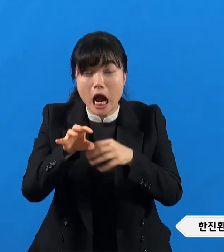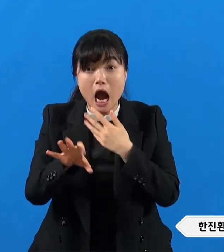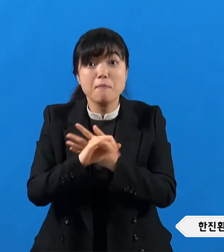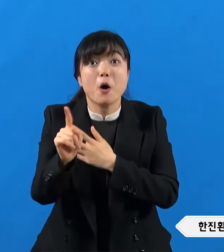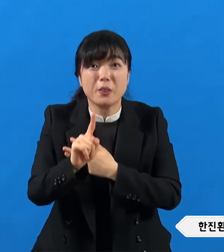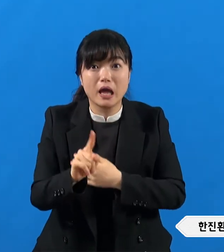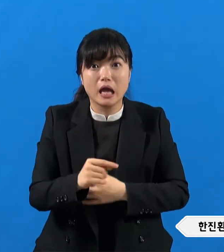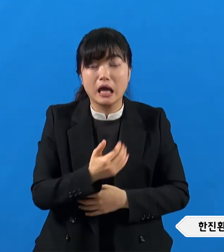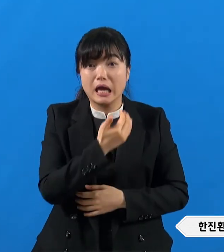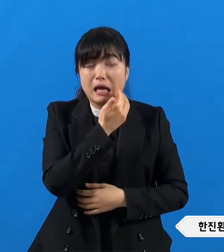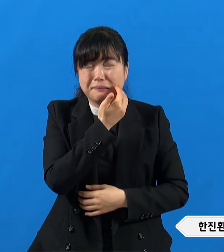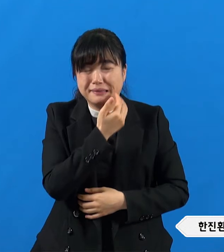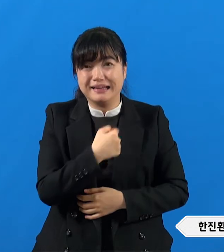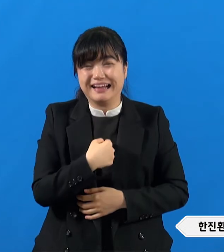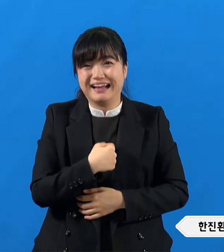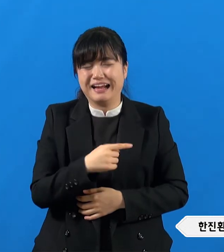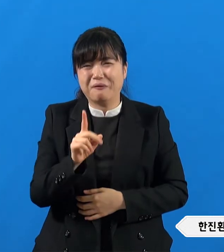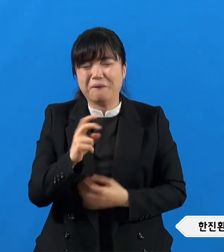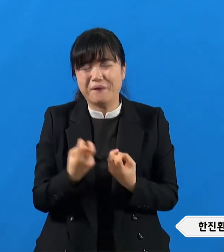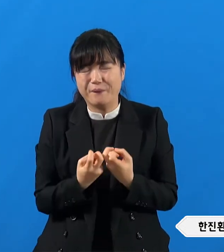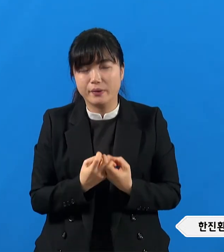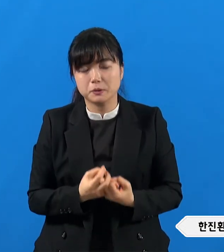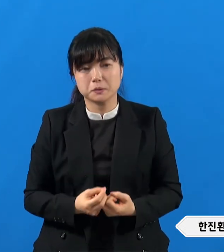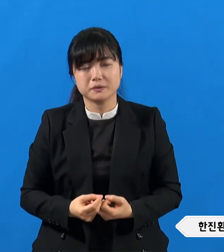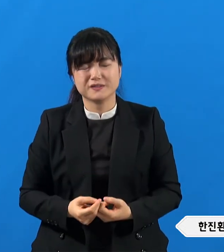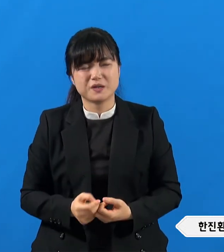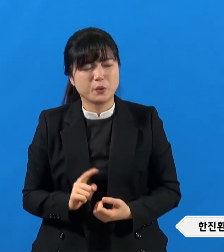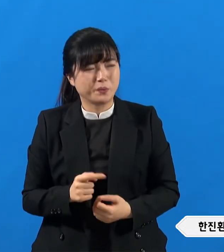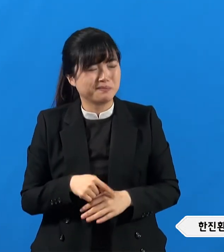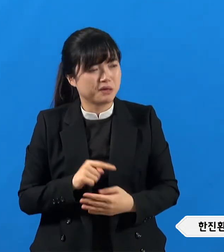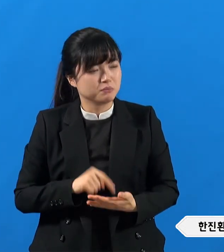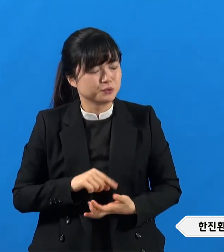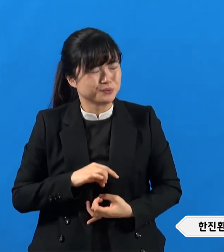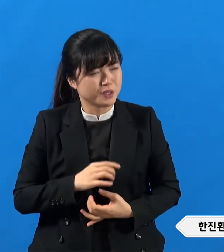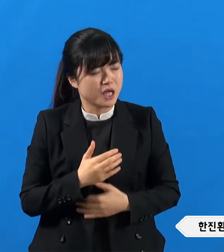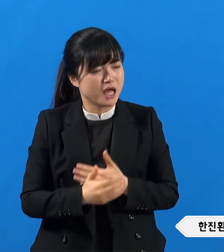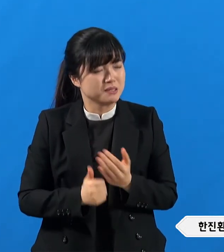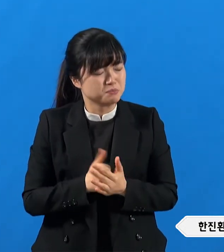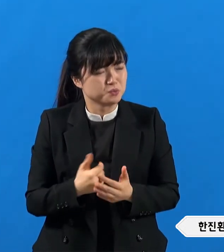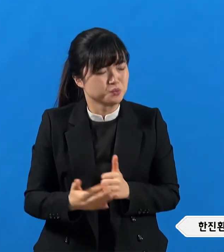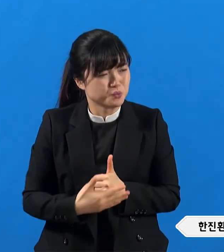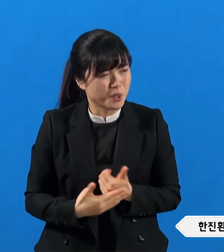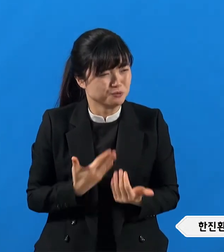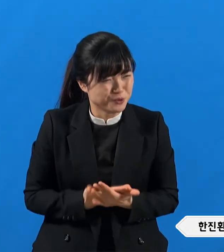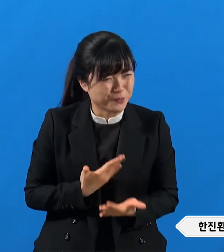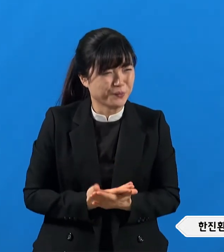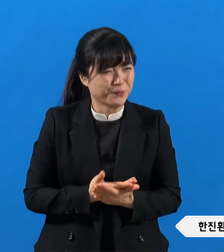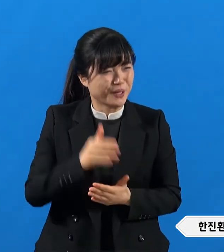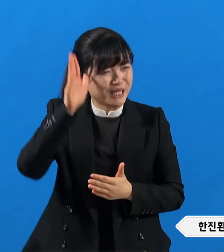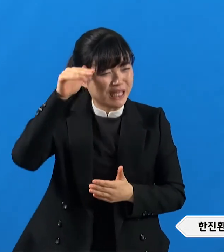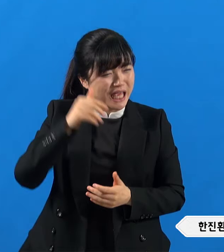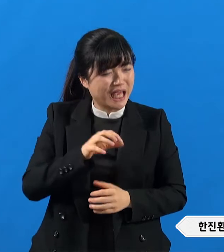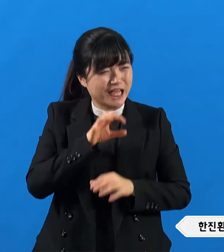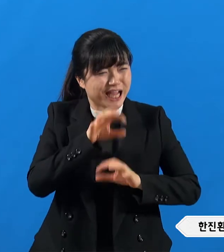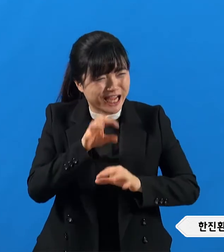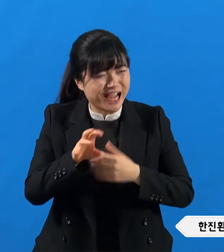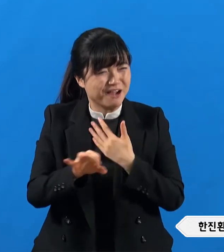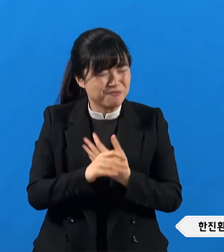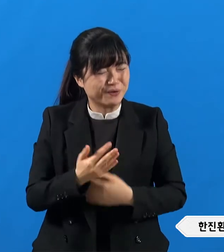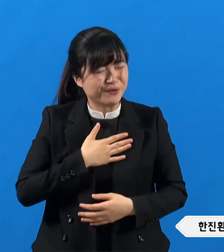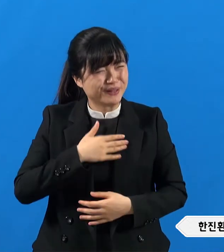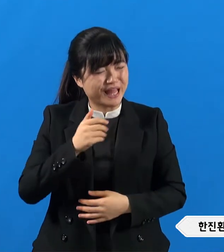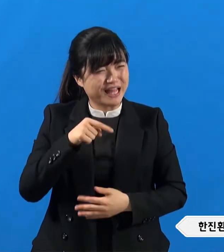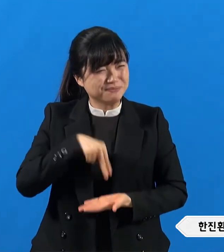아니다. 나도 모르게 속으로 성령님 도와주세요. 강아지 짖으면 제 입장이